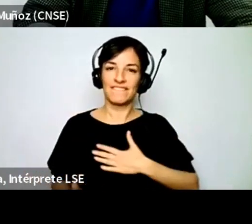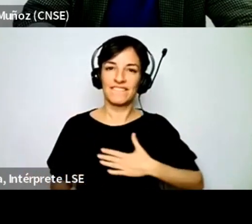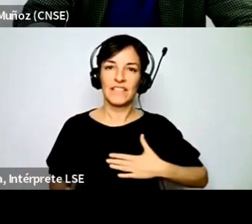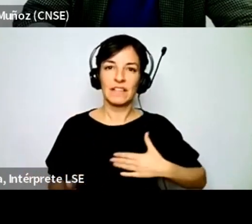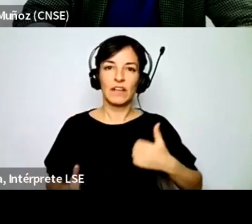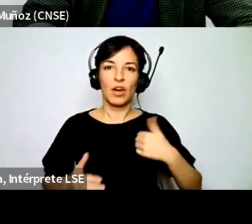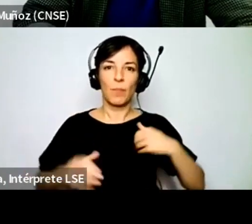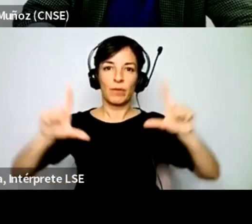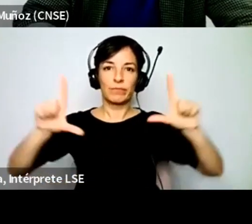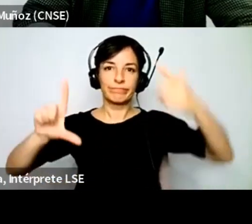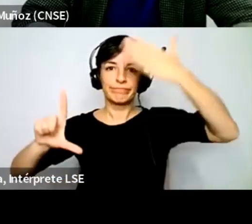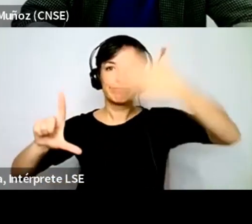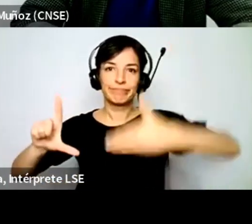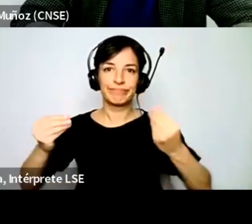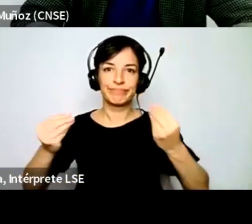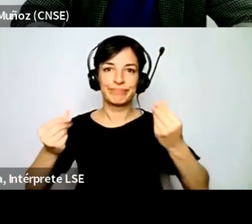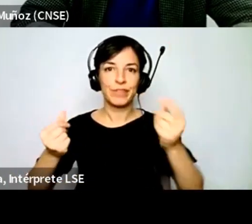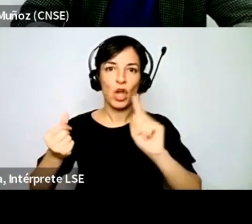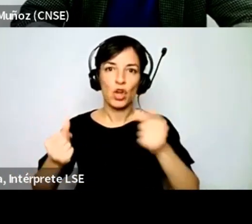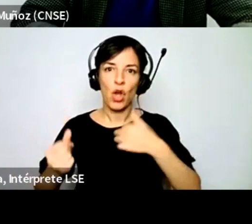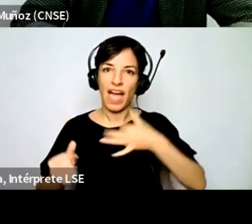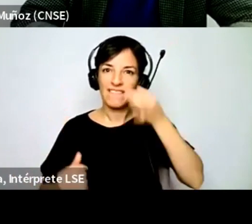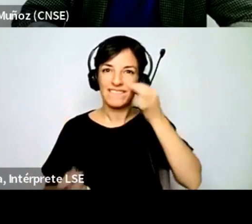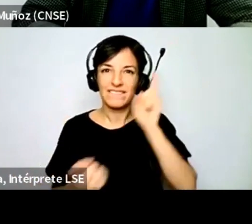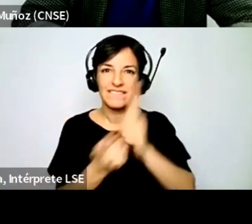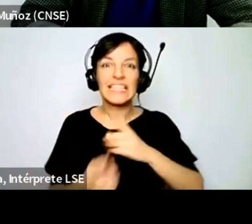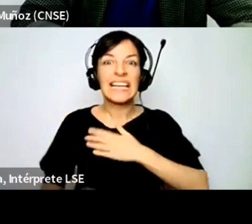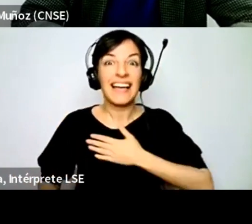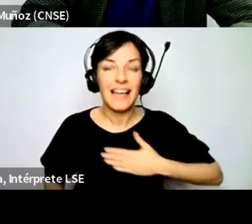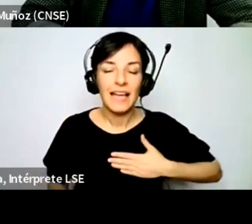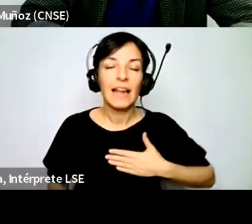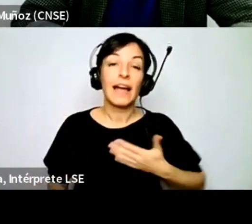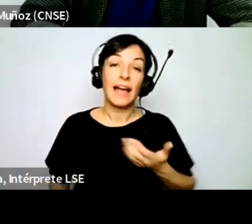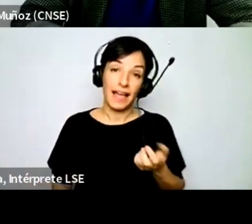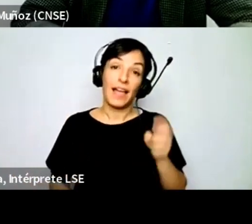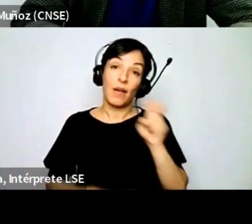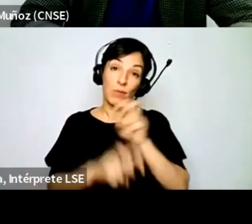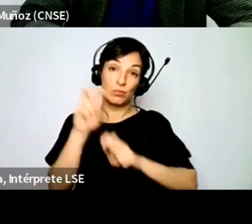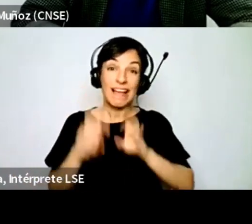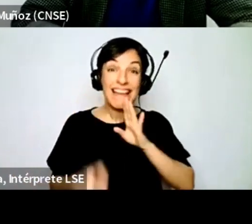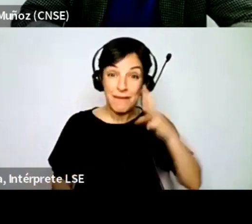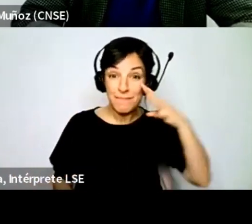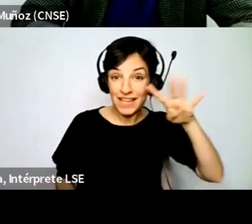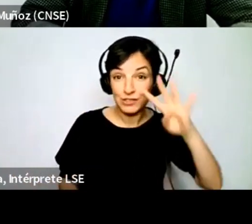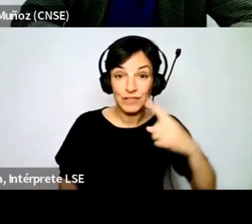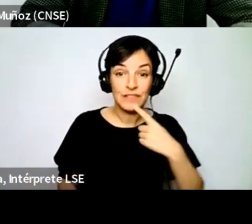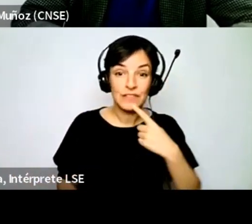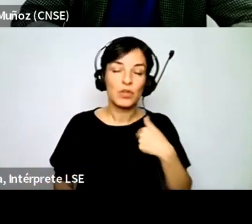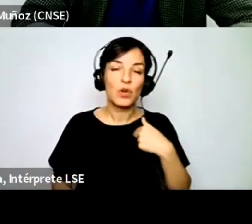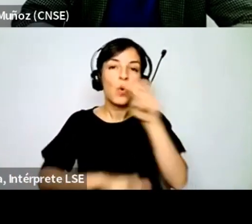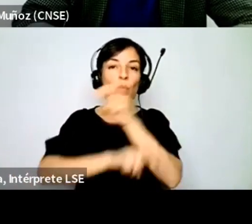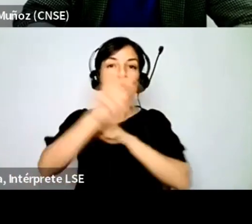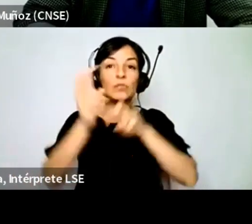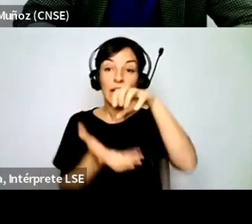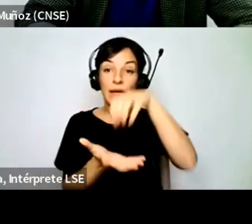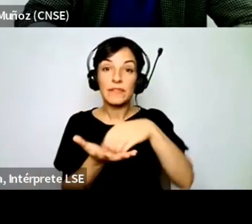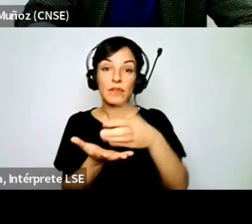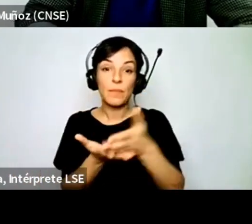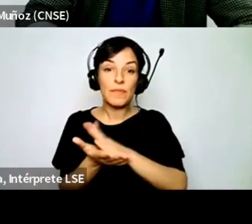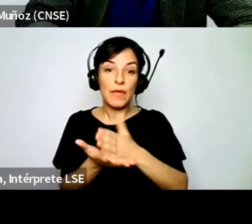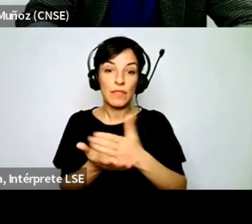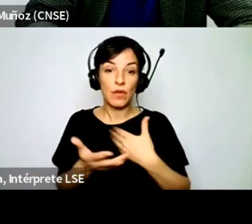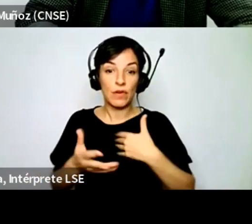través de una pantalla, pues evidentemente tendré que buscar, como dice Marisol, un centro de mediación